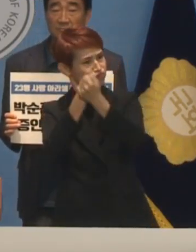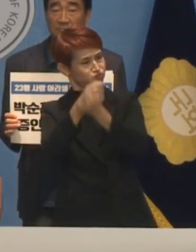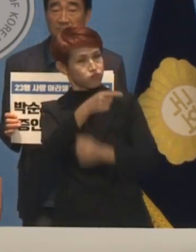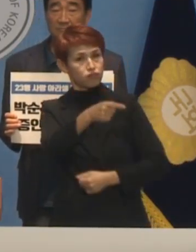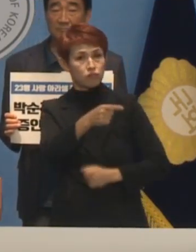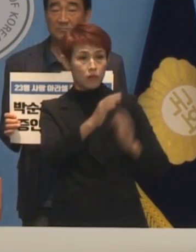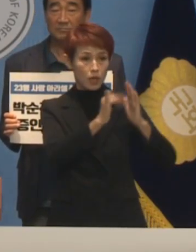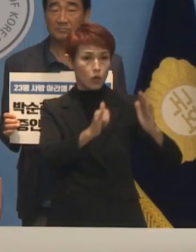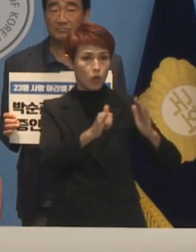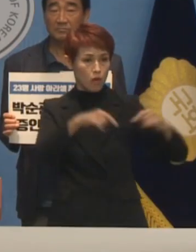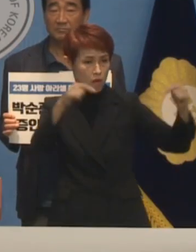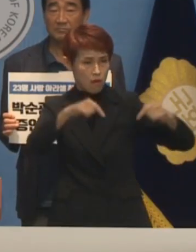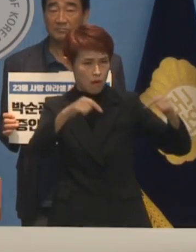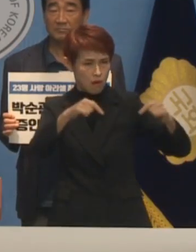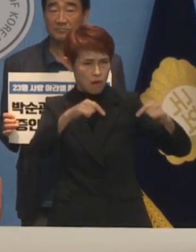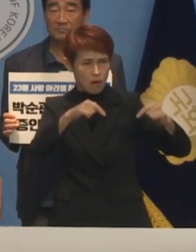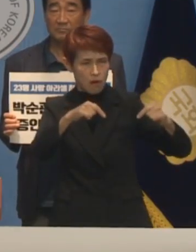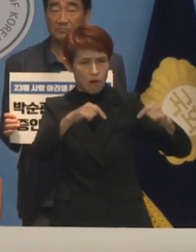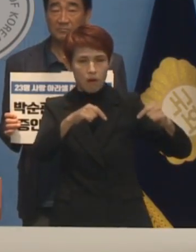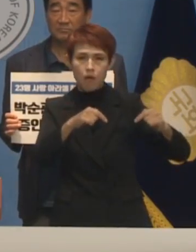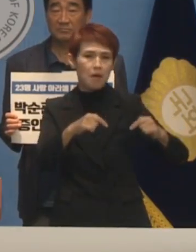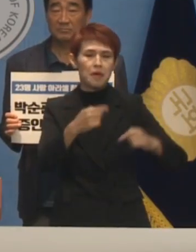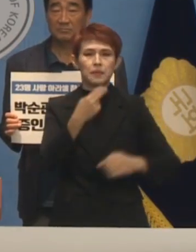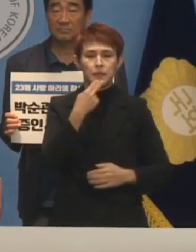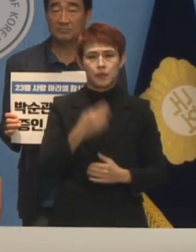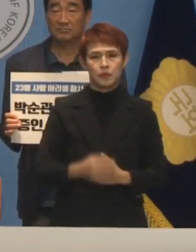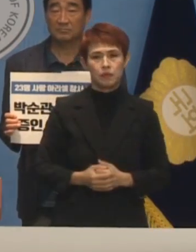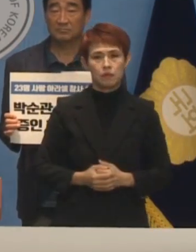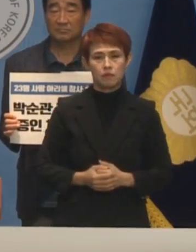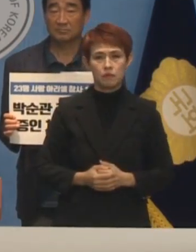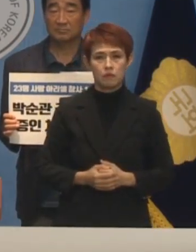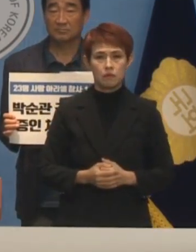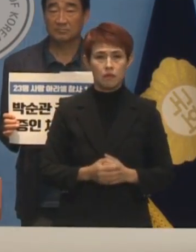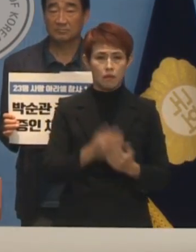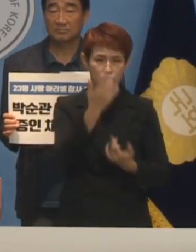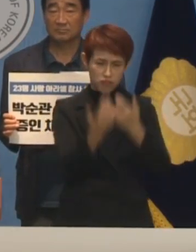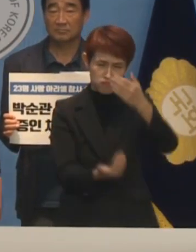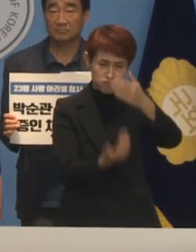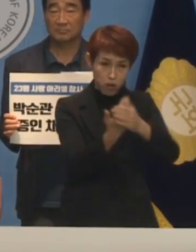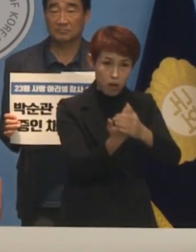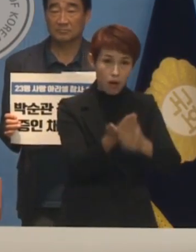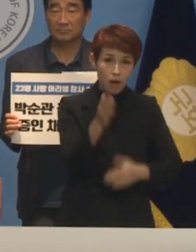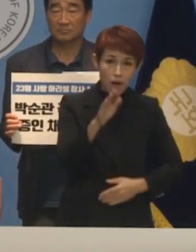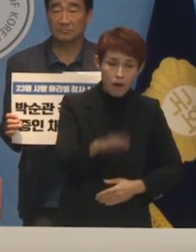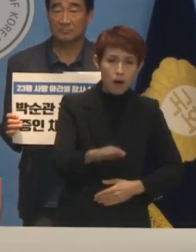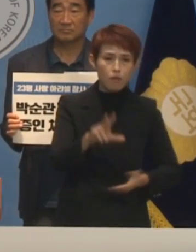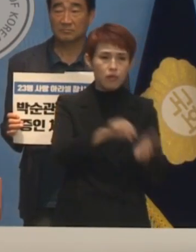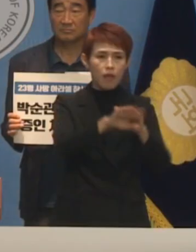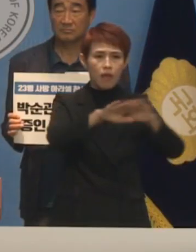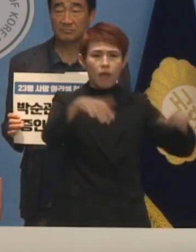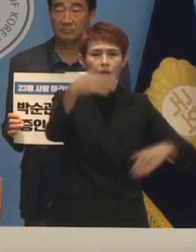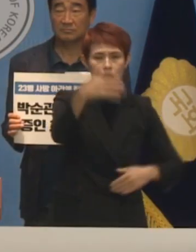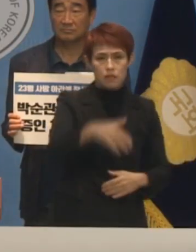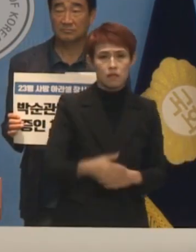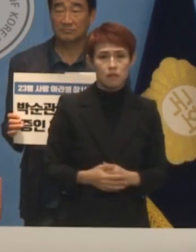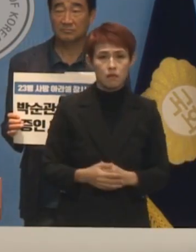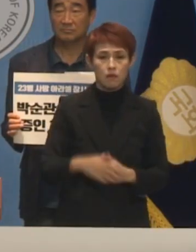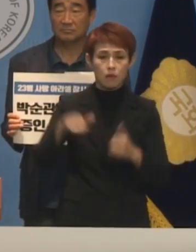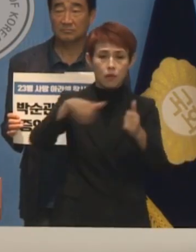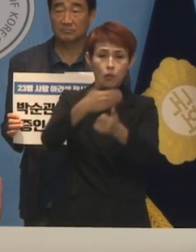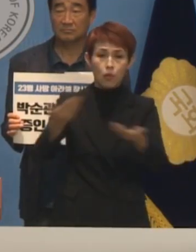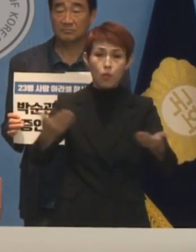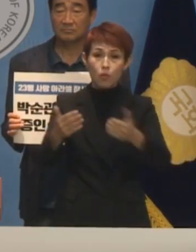협의는 진척이 없습니다. 대형 참사가 발생하고도 해결도 되지 않았는데